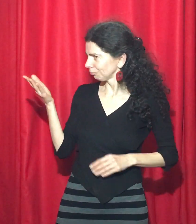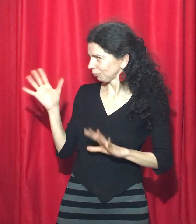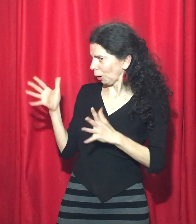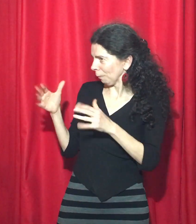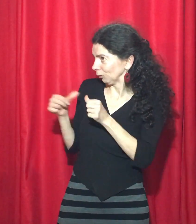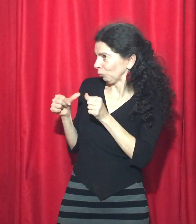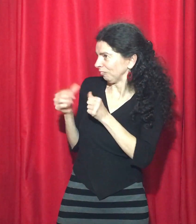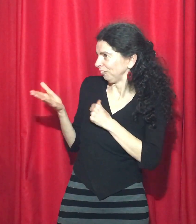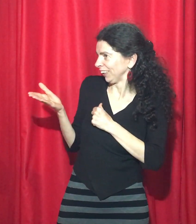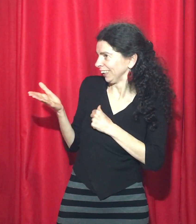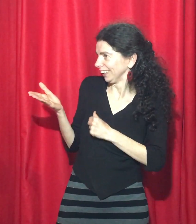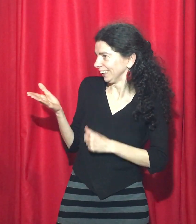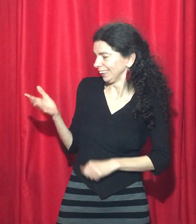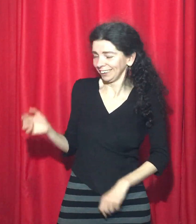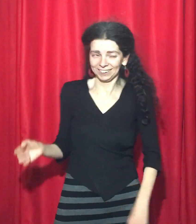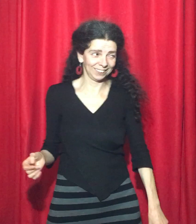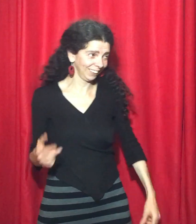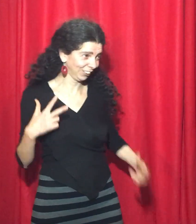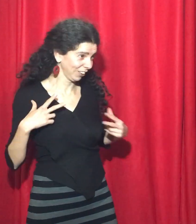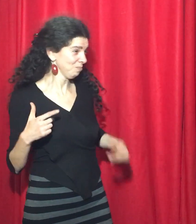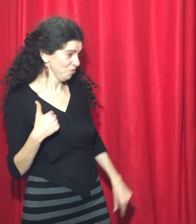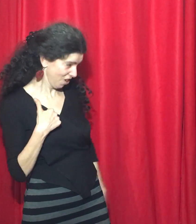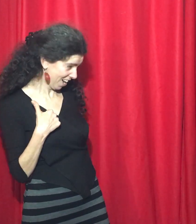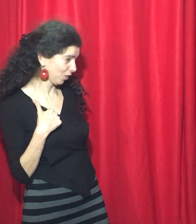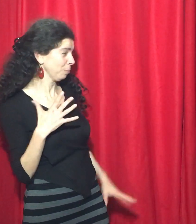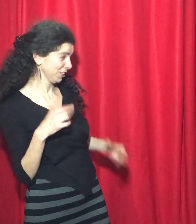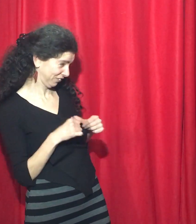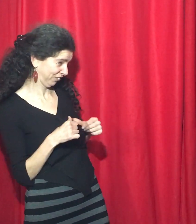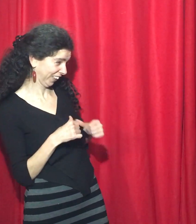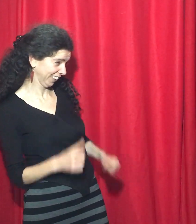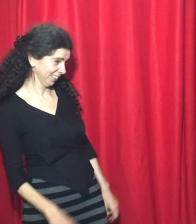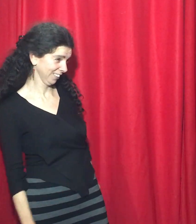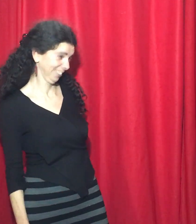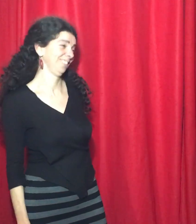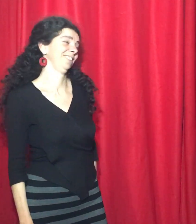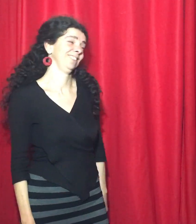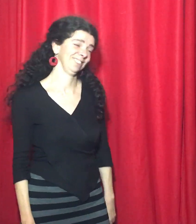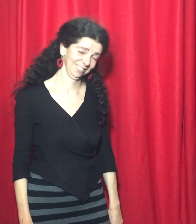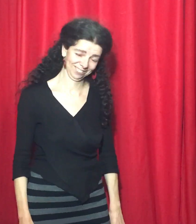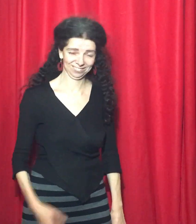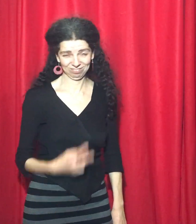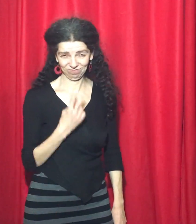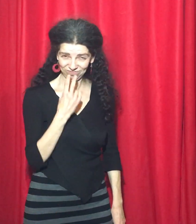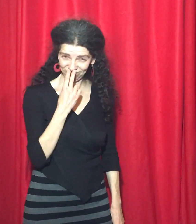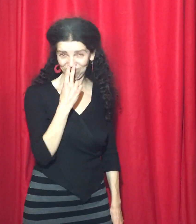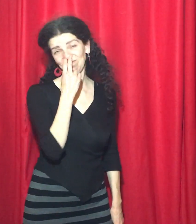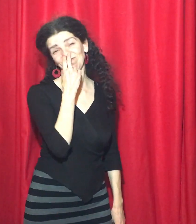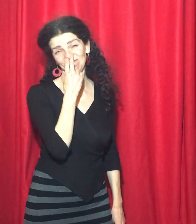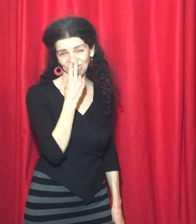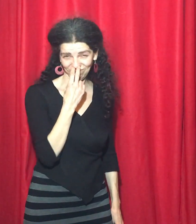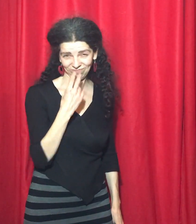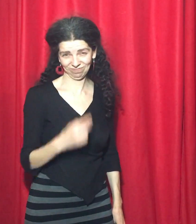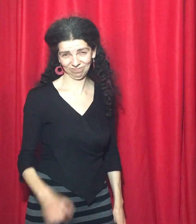« Mais comment t'as fait ça ?» Et Jules répondit « Les doigts dans le nez. »